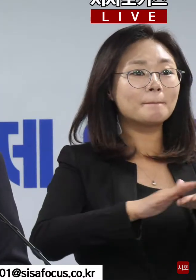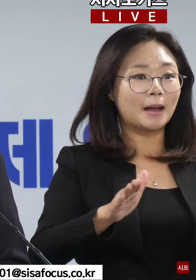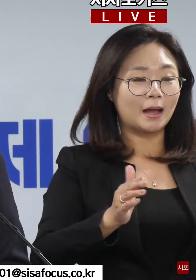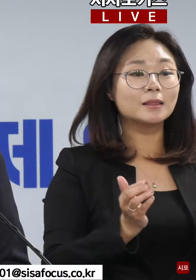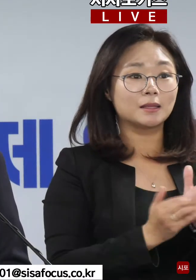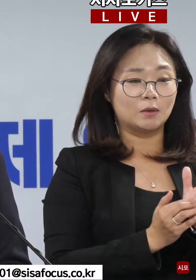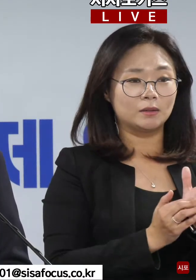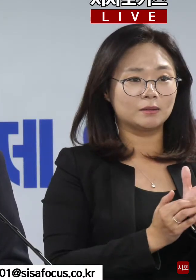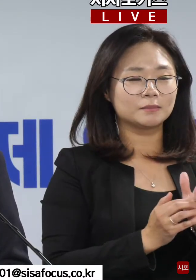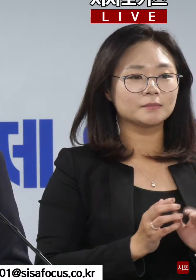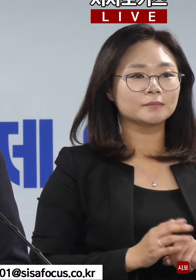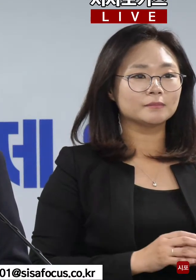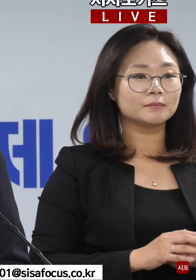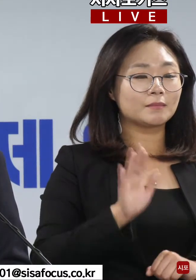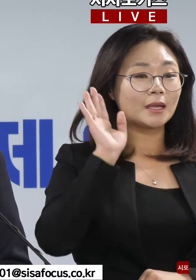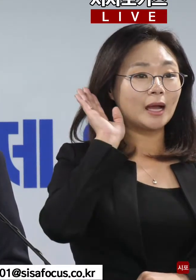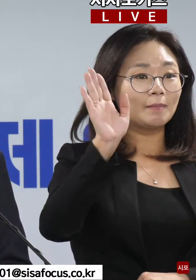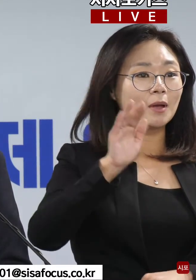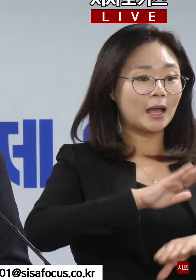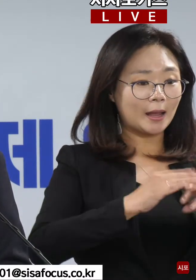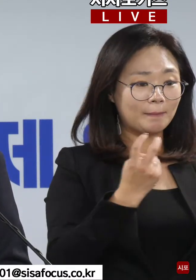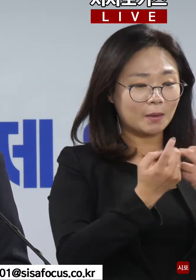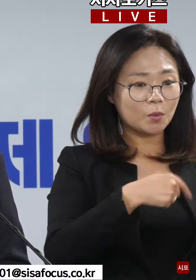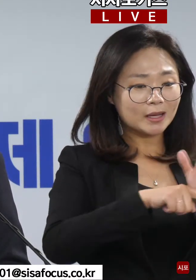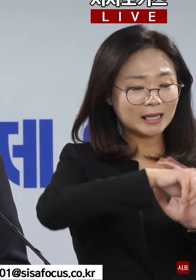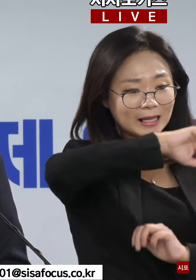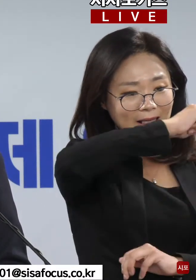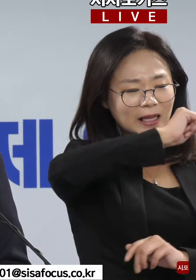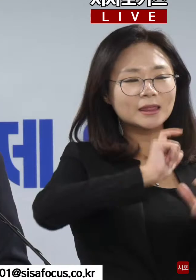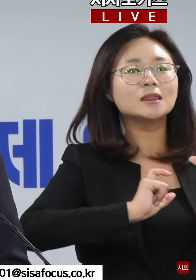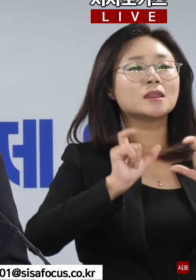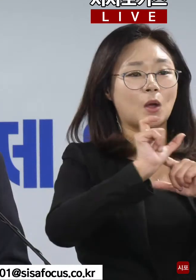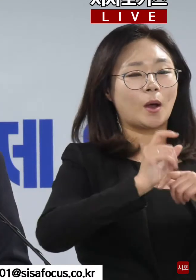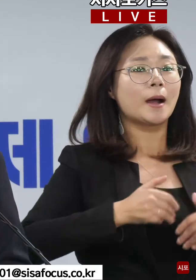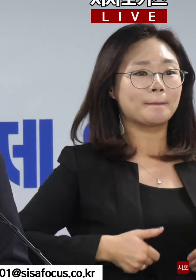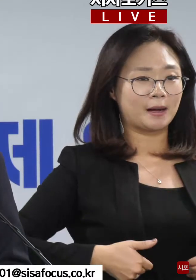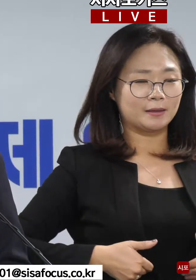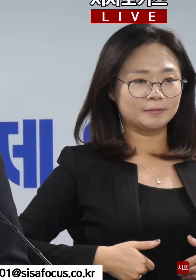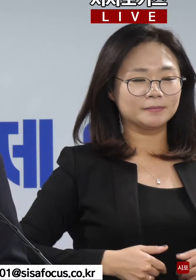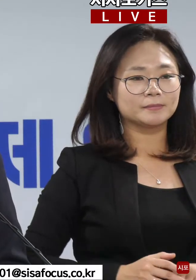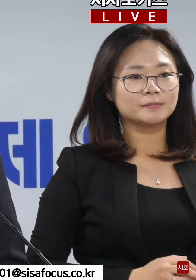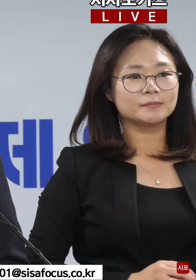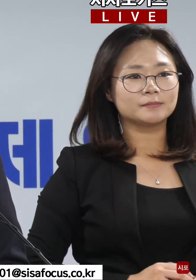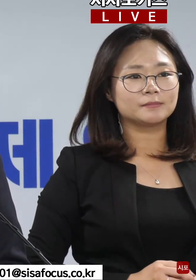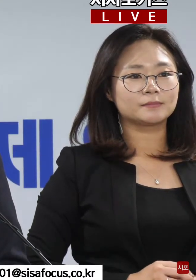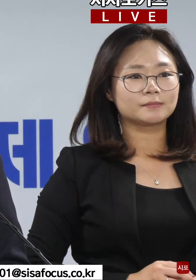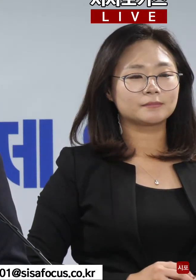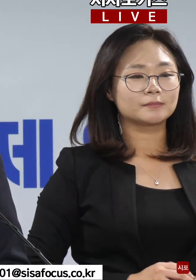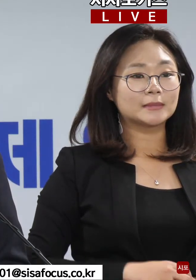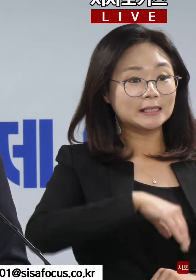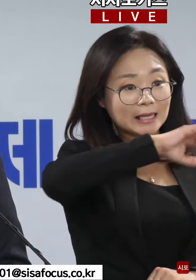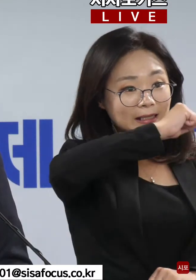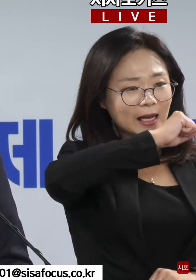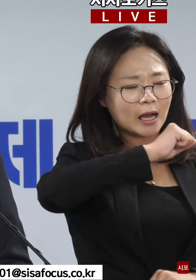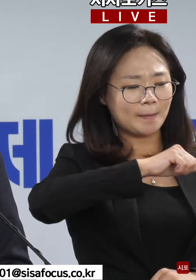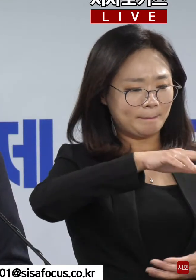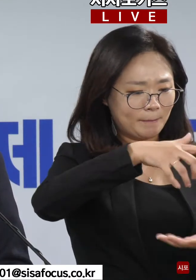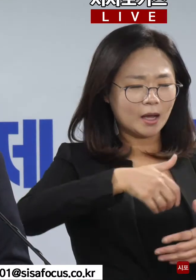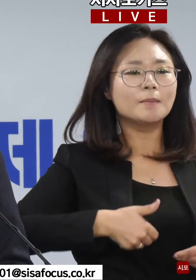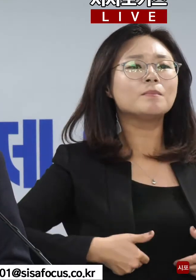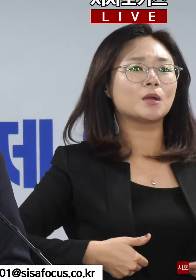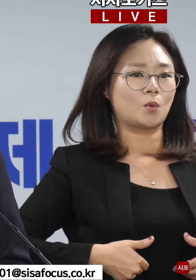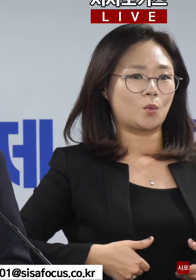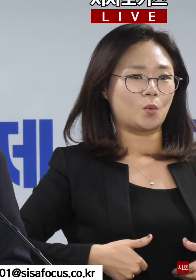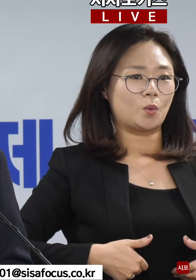상태라서 앞으로 우리가 대응하기 위해서 당연히 추가 예산이 필요할 거기 때문에 추경은 어차피 할 수밖에 없는